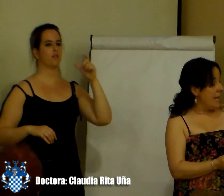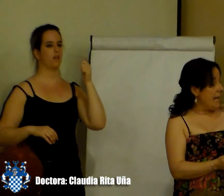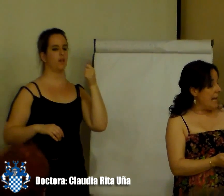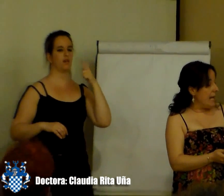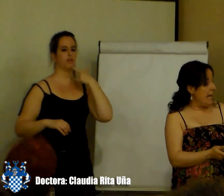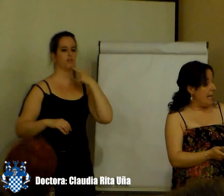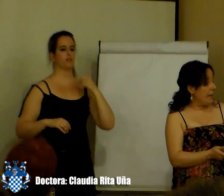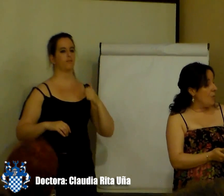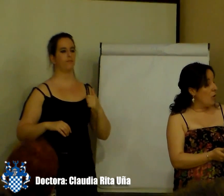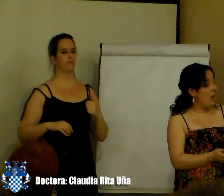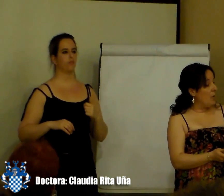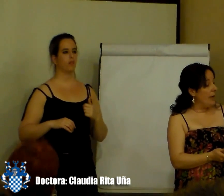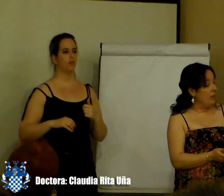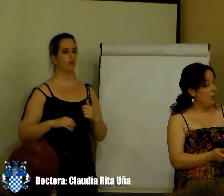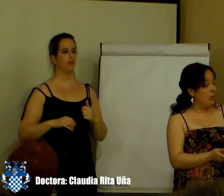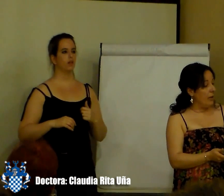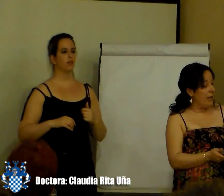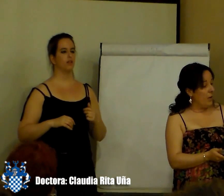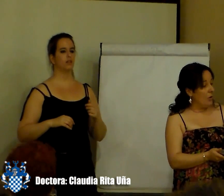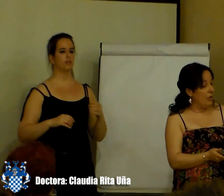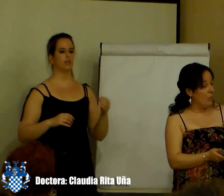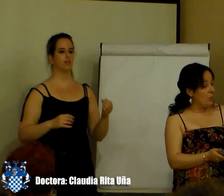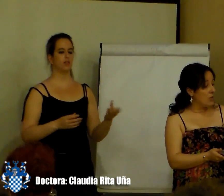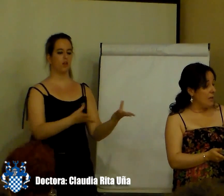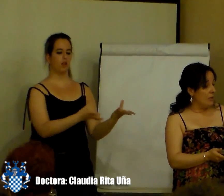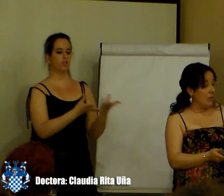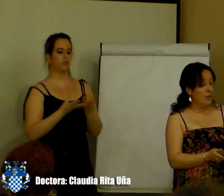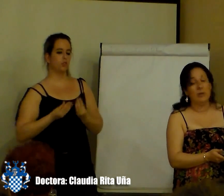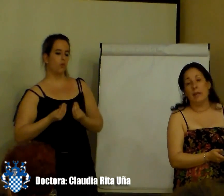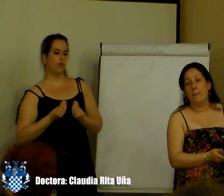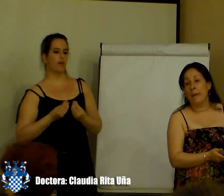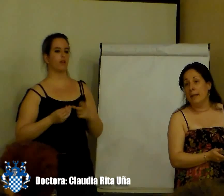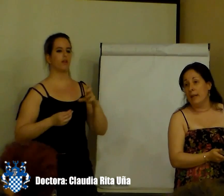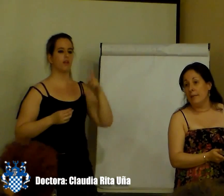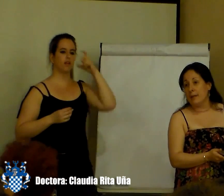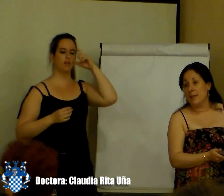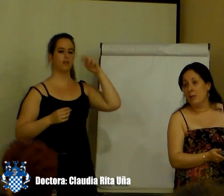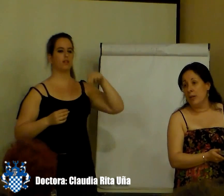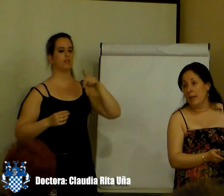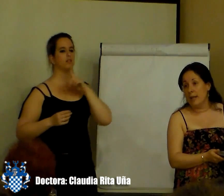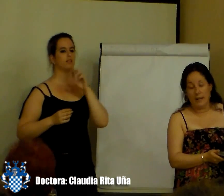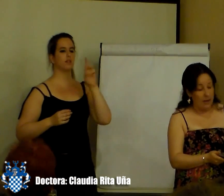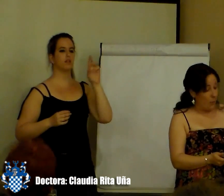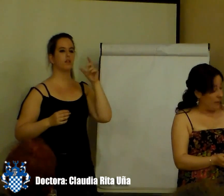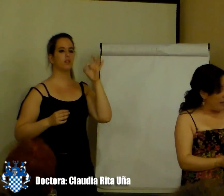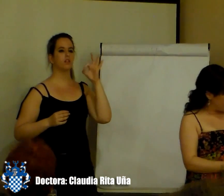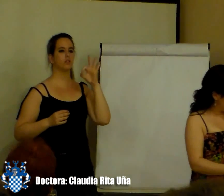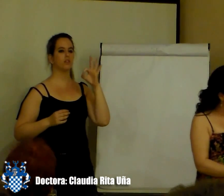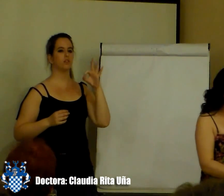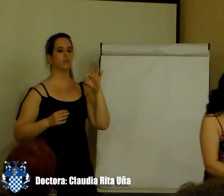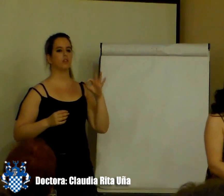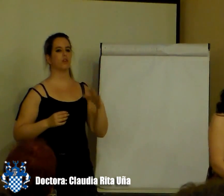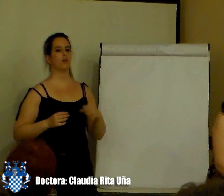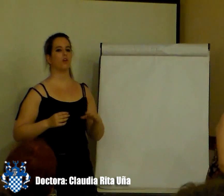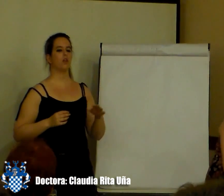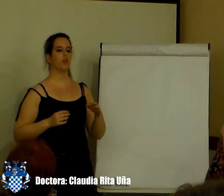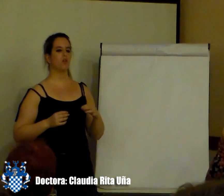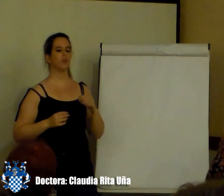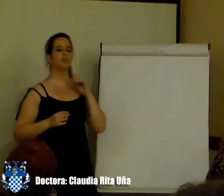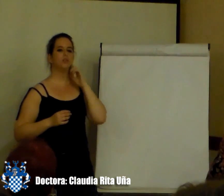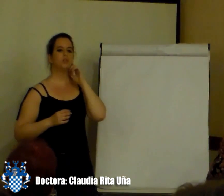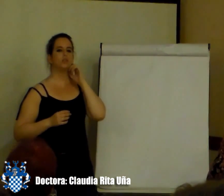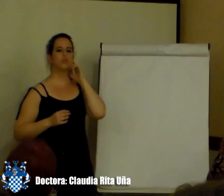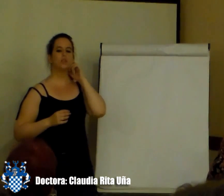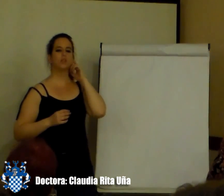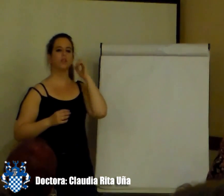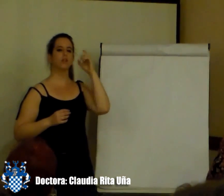osteólogo, estamos colaborando con un centro de España, de Barcelona, del Hospital Clínic, y que